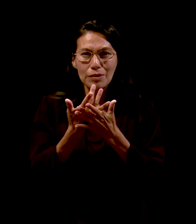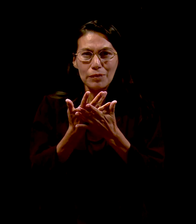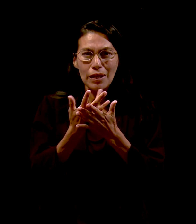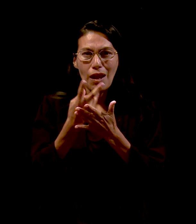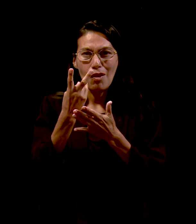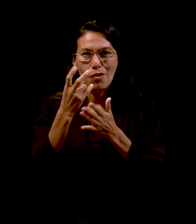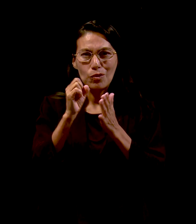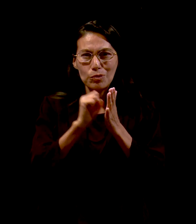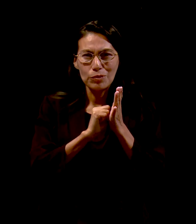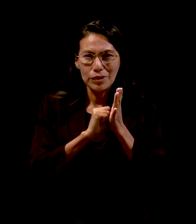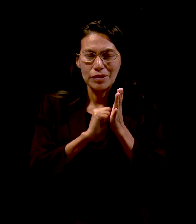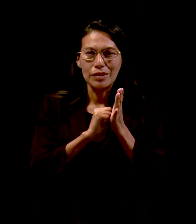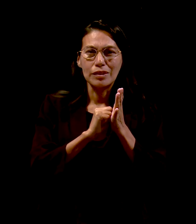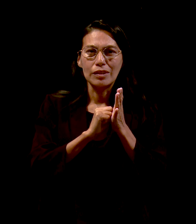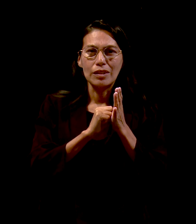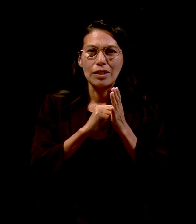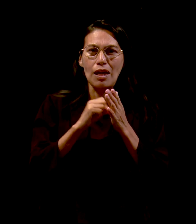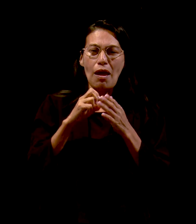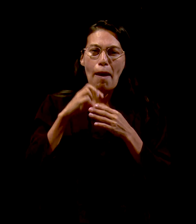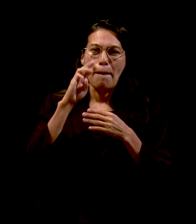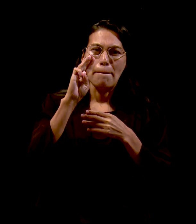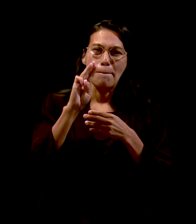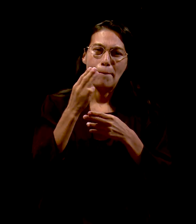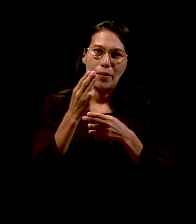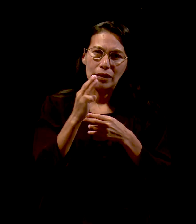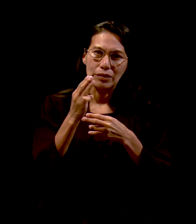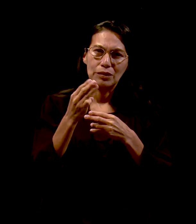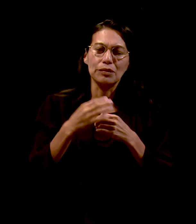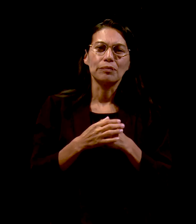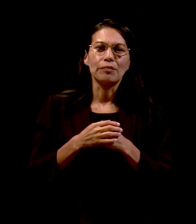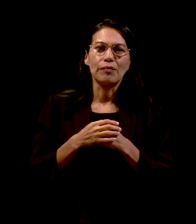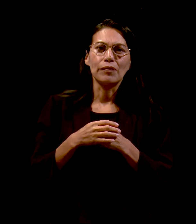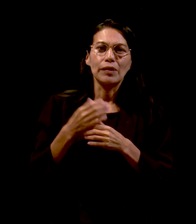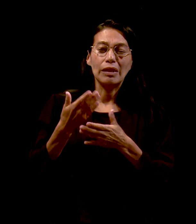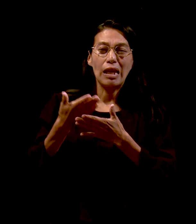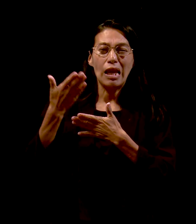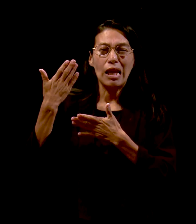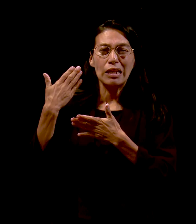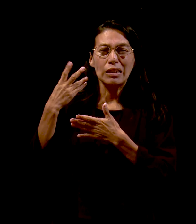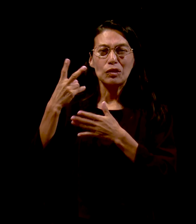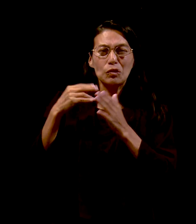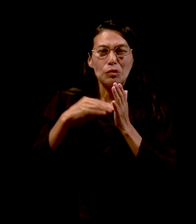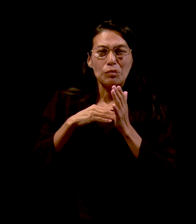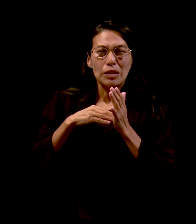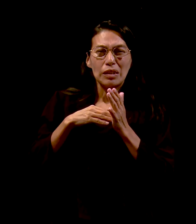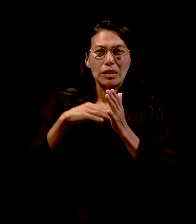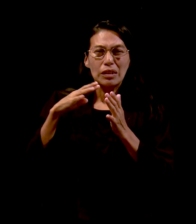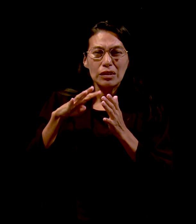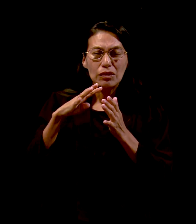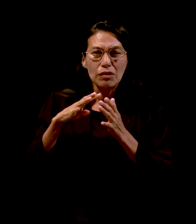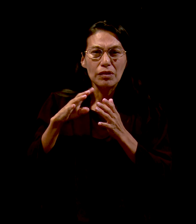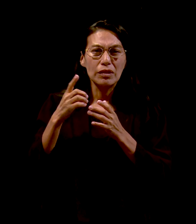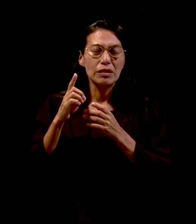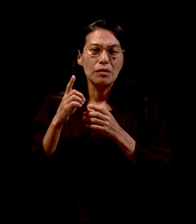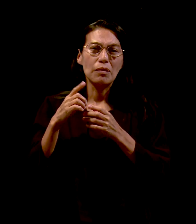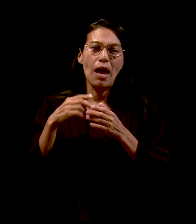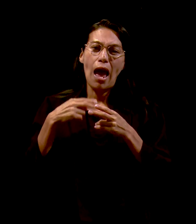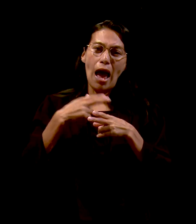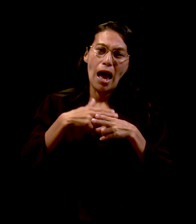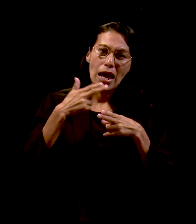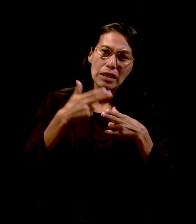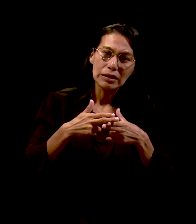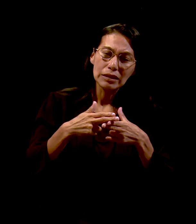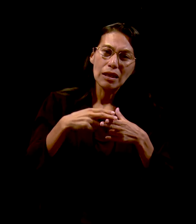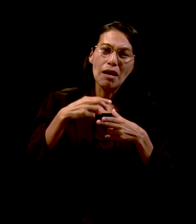de 2019 orando constantemente hasta marzo y fue en abril que